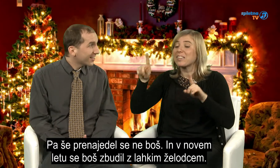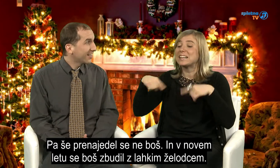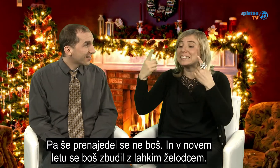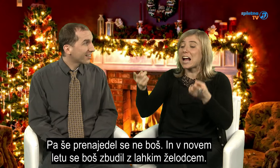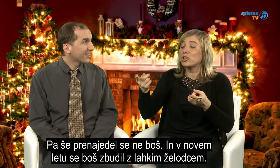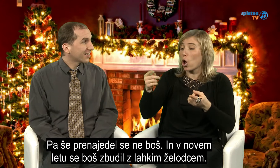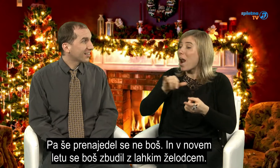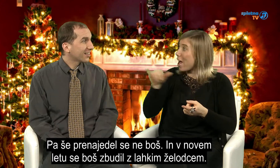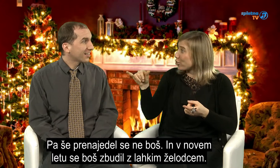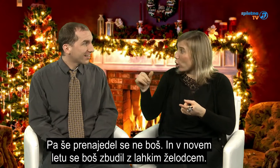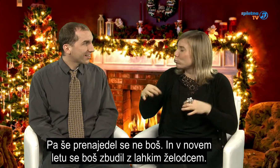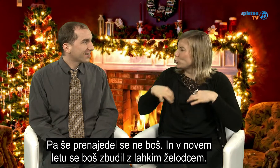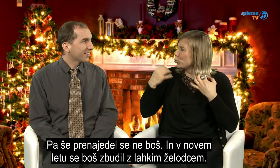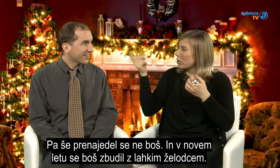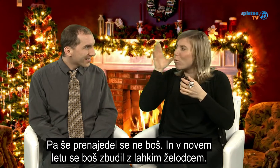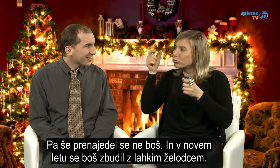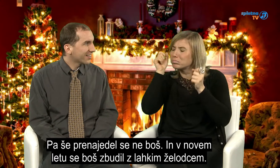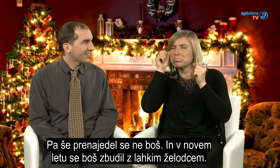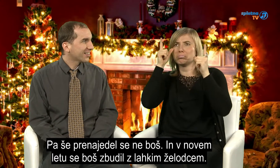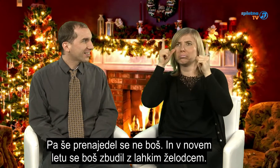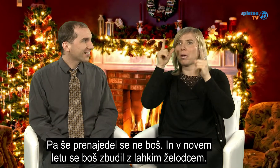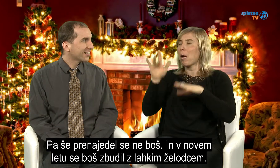In v novem letu se boš zbudil z lahkim želodcem.